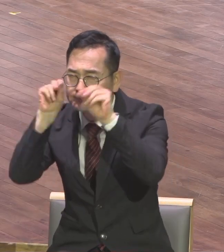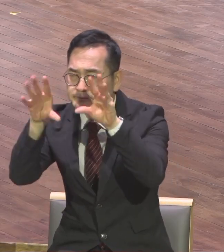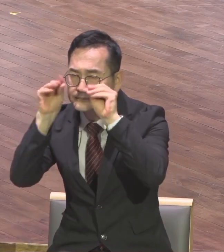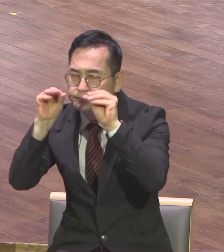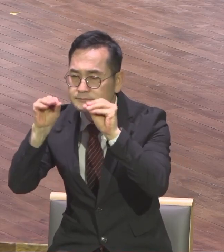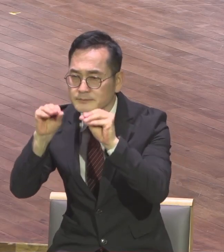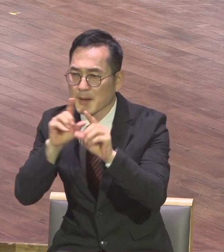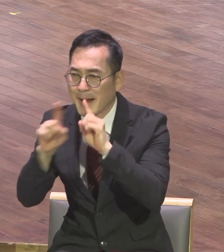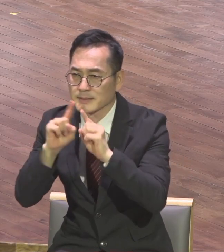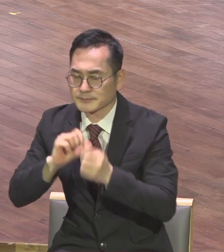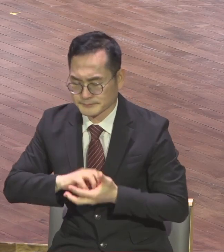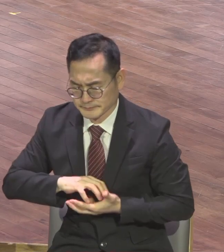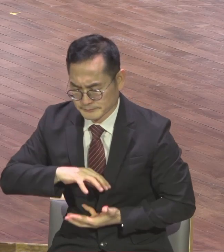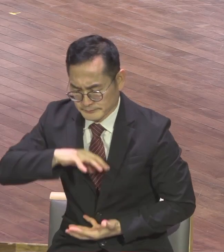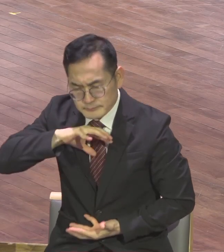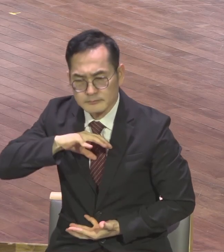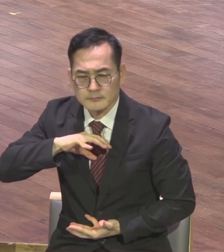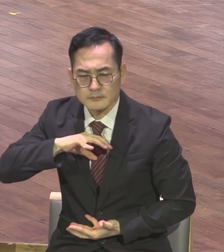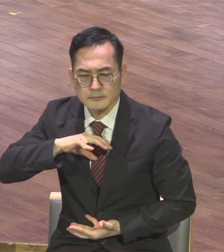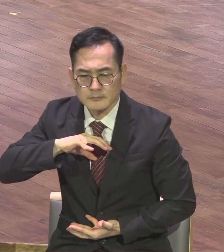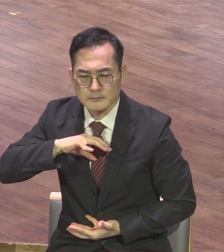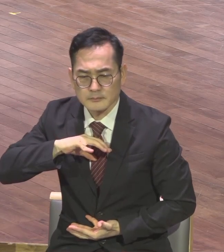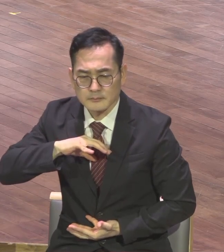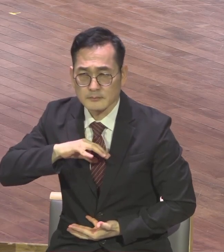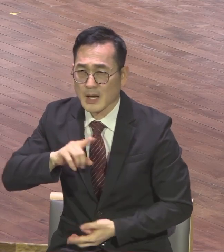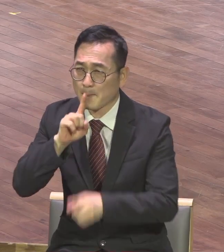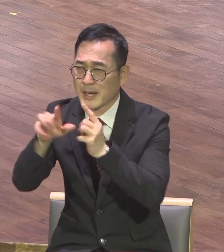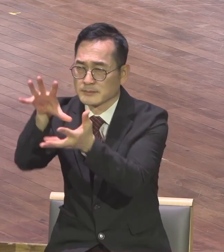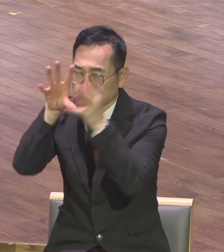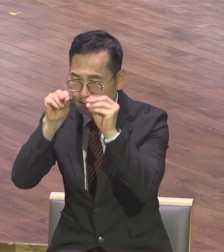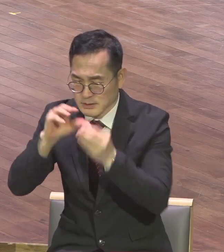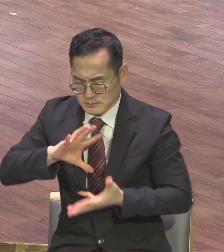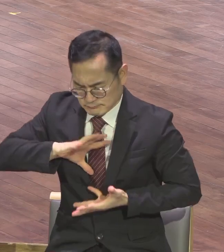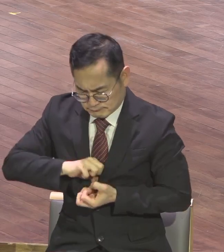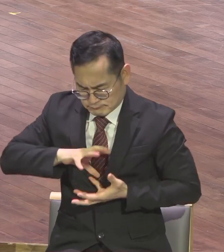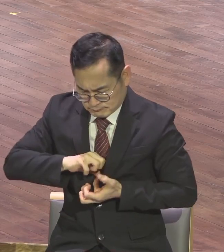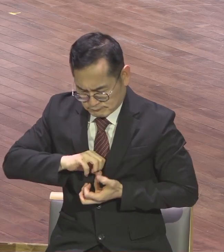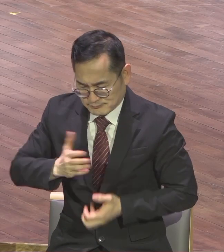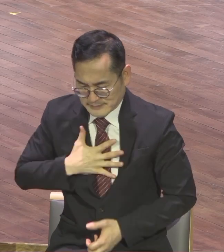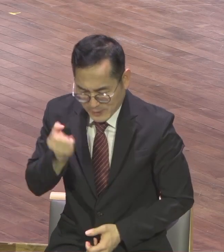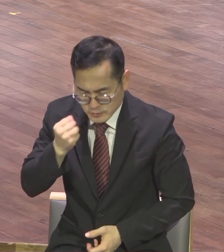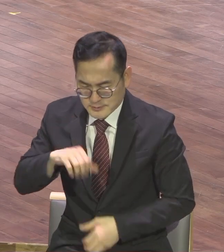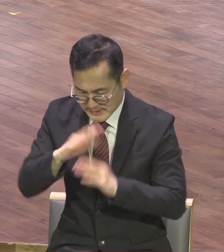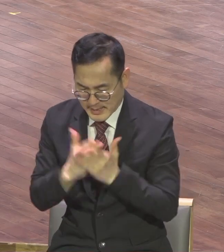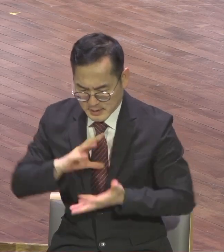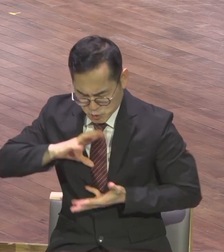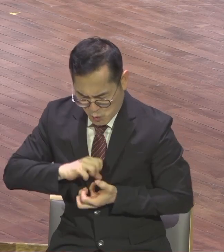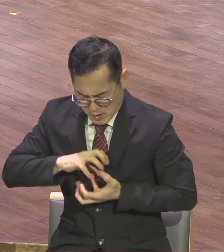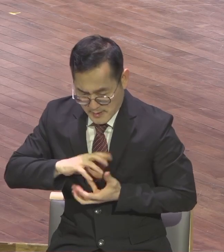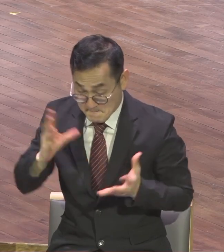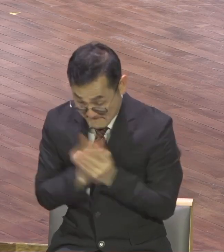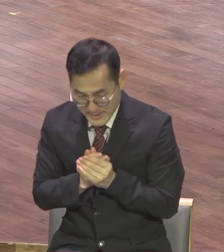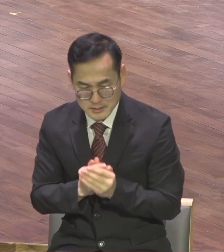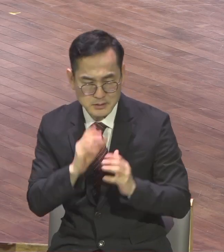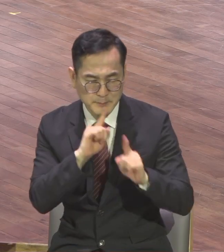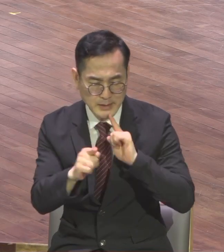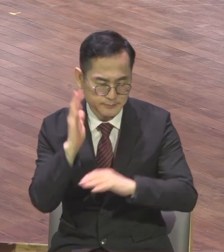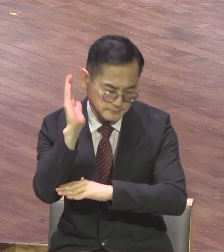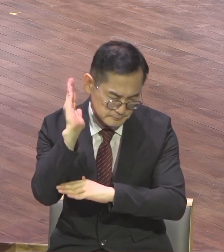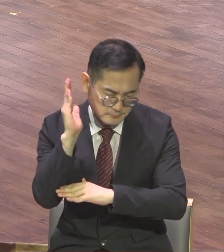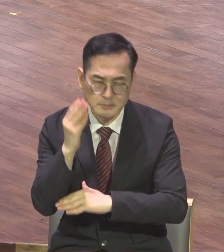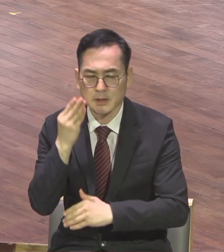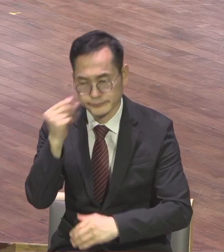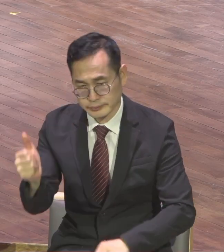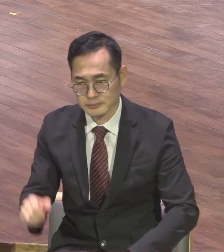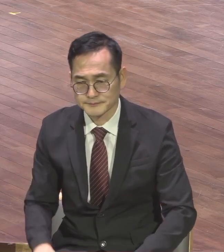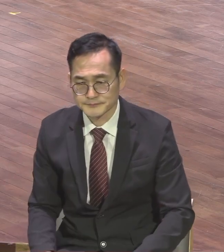개유나. 강단 말씀을 내 것으로 삼아라. 아멘. 내 것으로, 완전히 내 것으로. 요즘